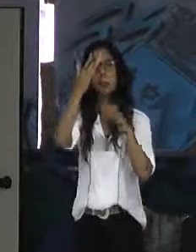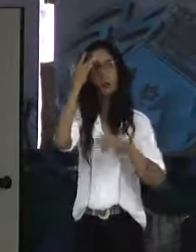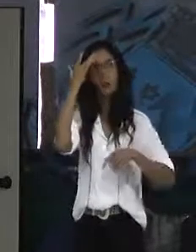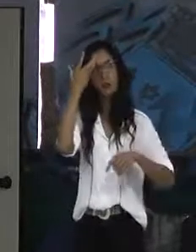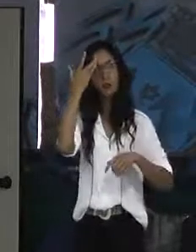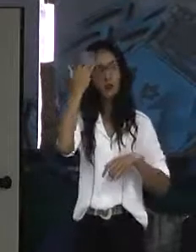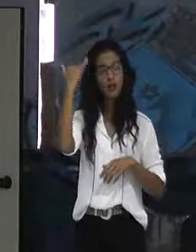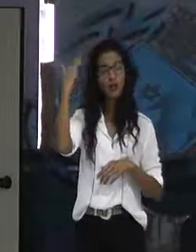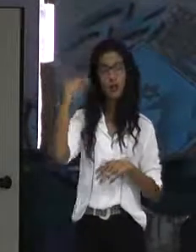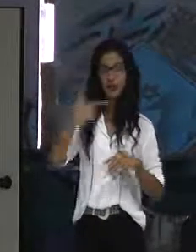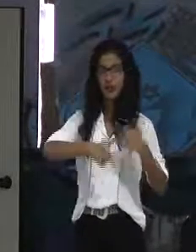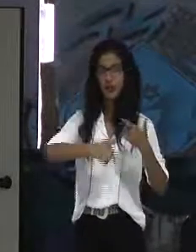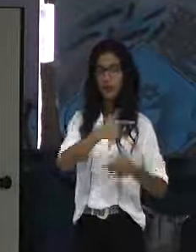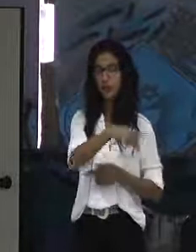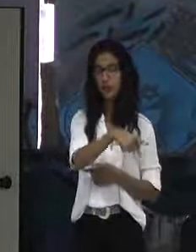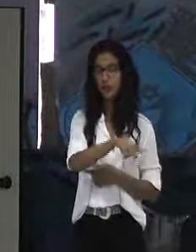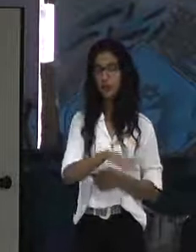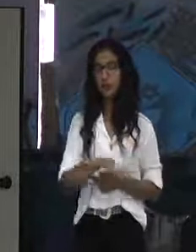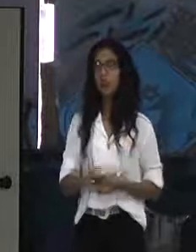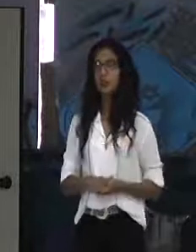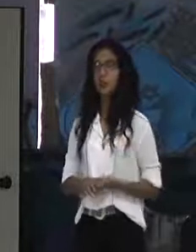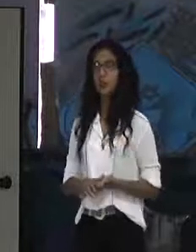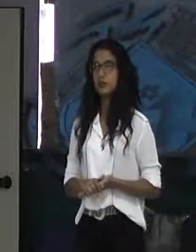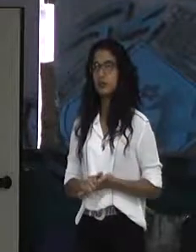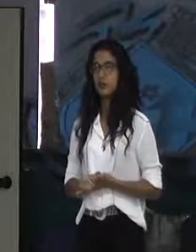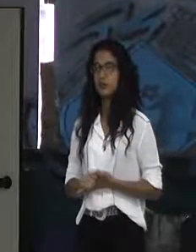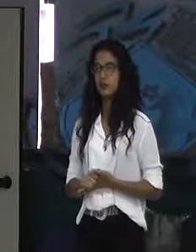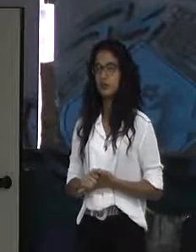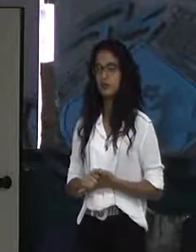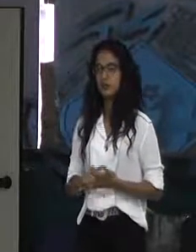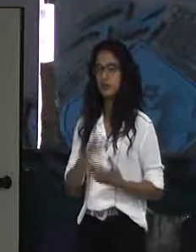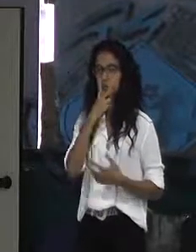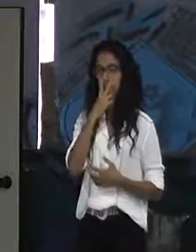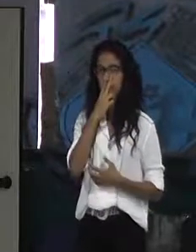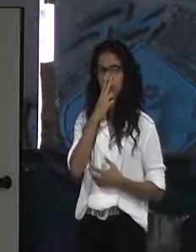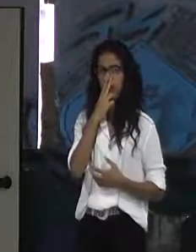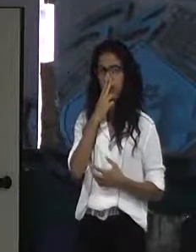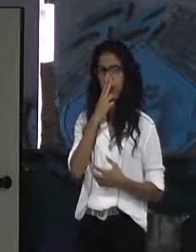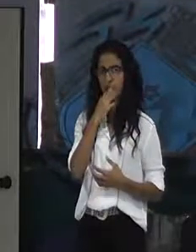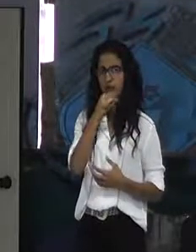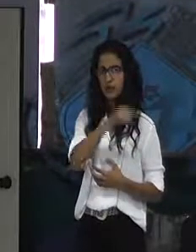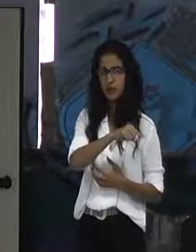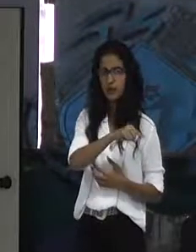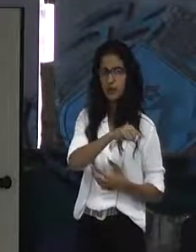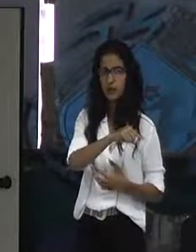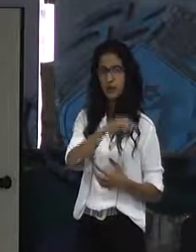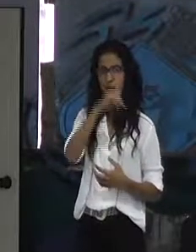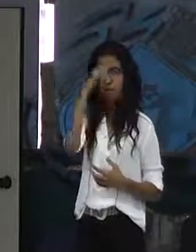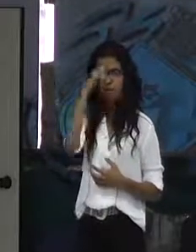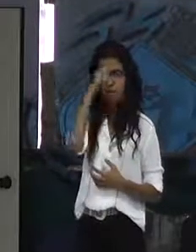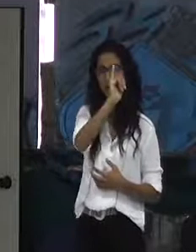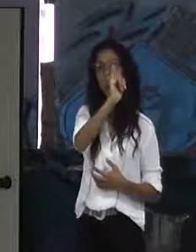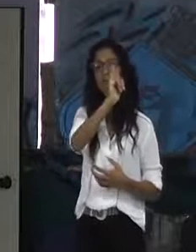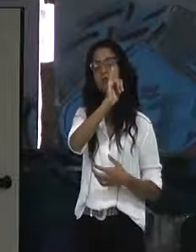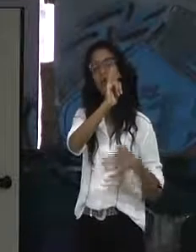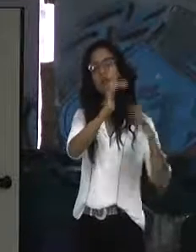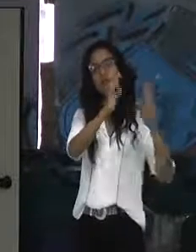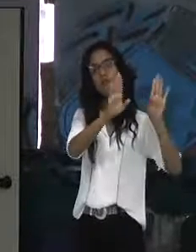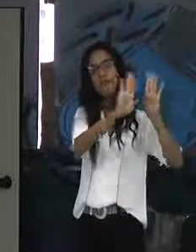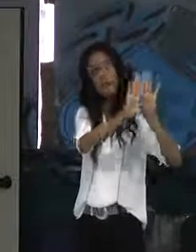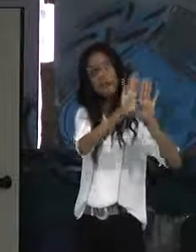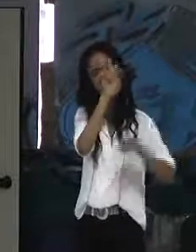época, porque quiseram muito confundir, vereador Ivo, a nossa luta, que era contra a desativação do Hospital Geral, que era